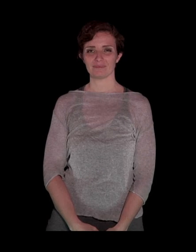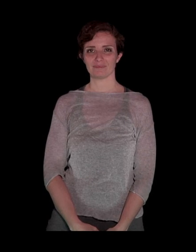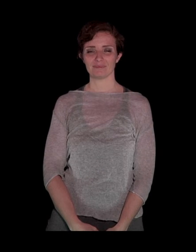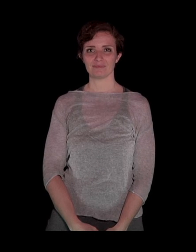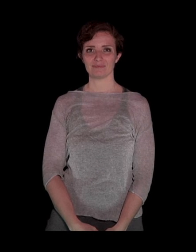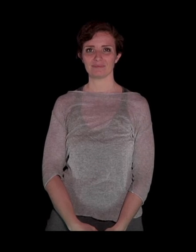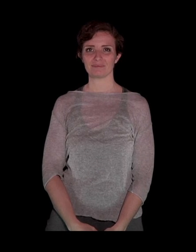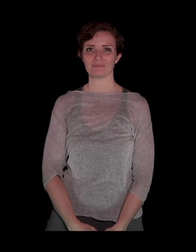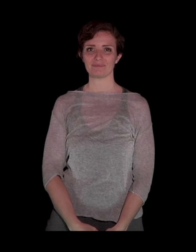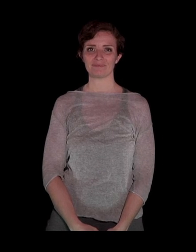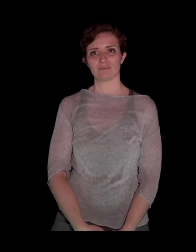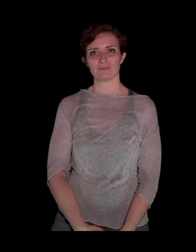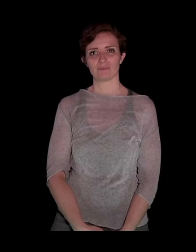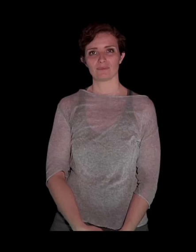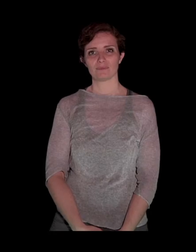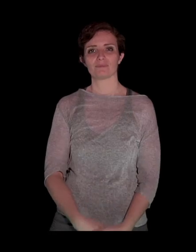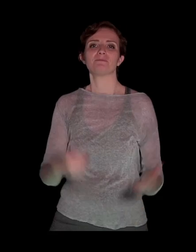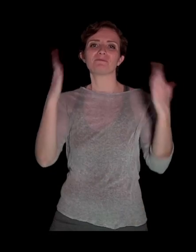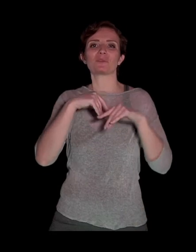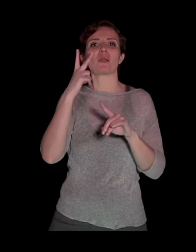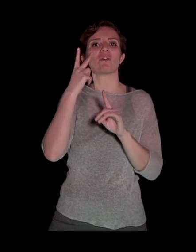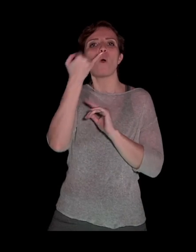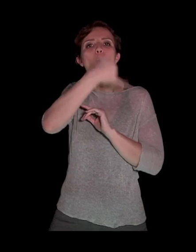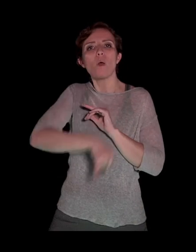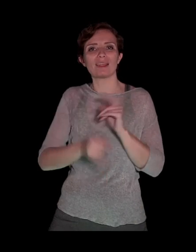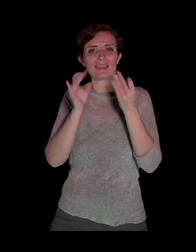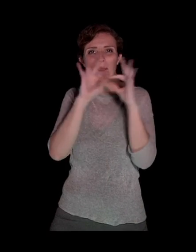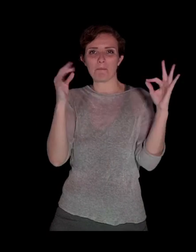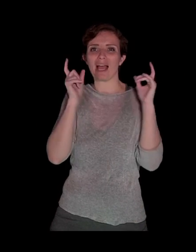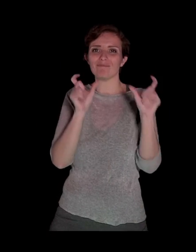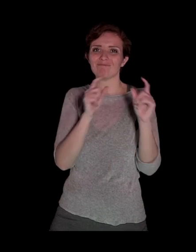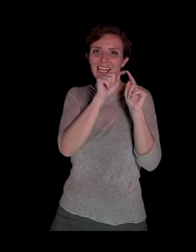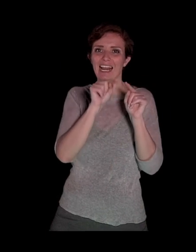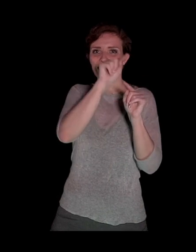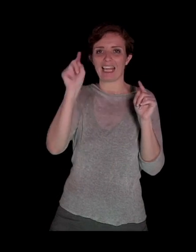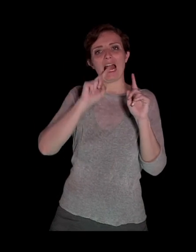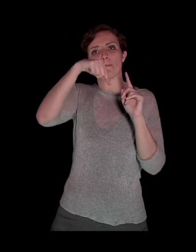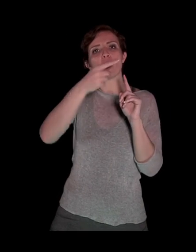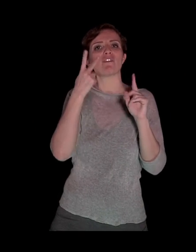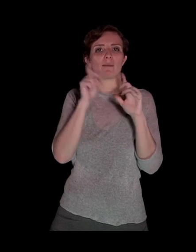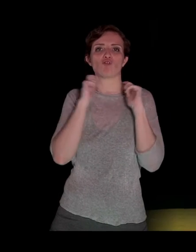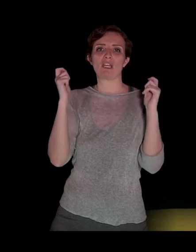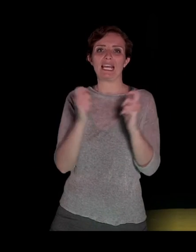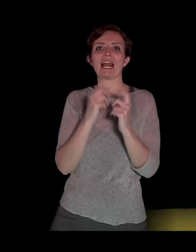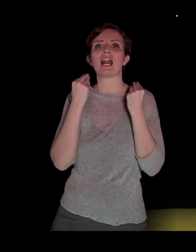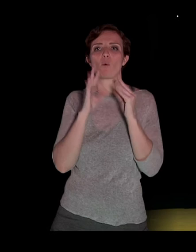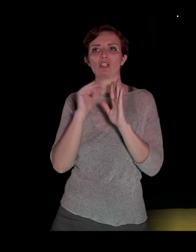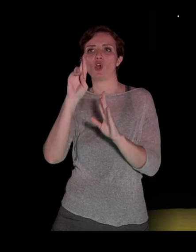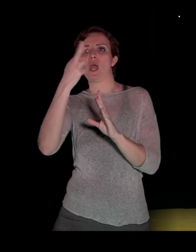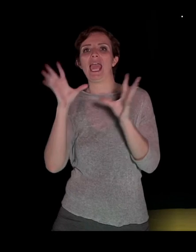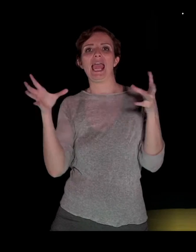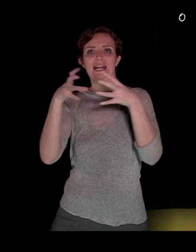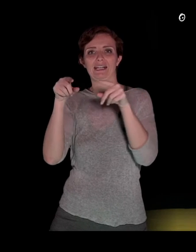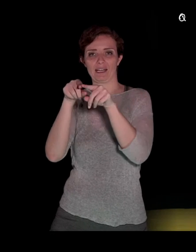andiamo a vedere l'ultima espressione che riguarda i radicali per poi generalizzare al caso in r passando da reggere in più l'ultima frazione che riguarda i radicali